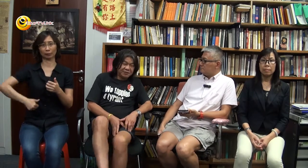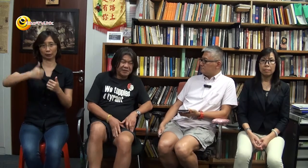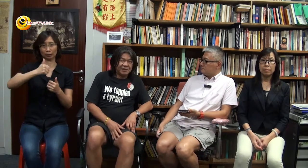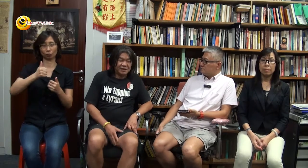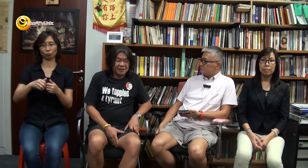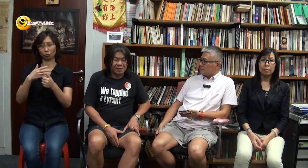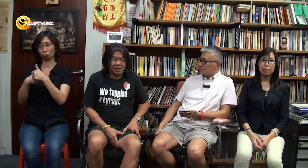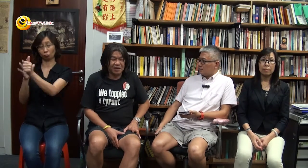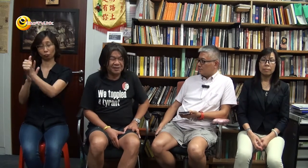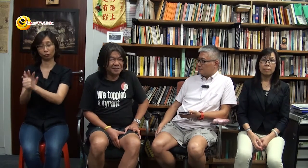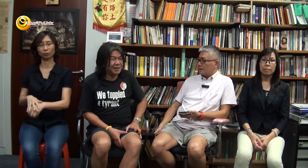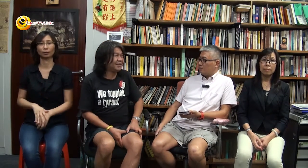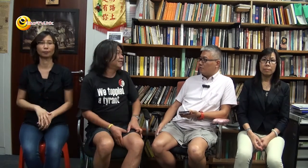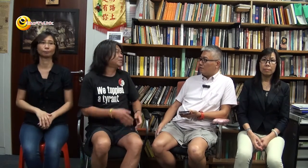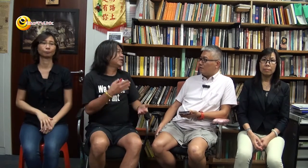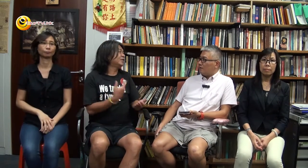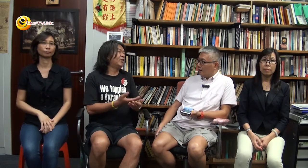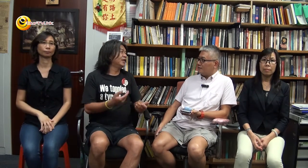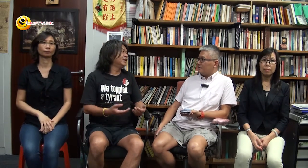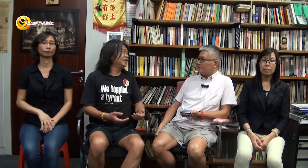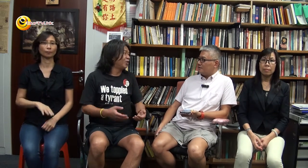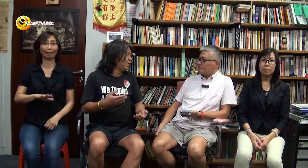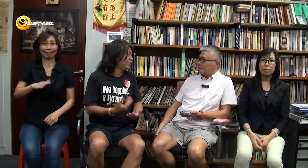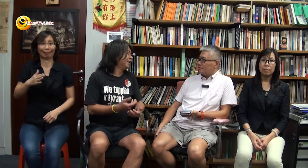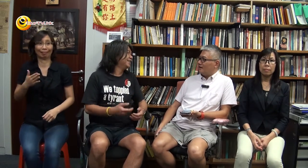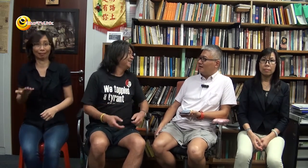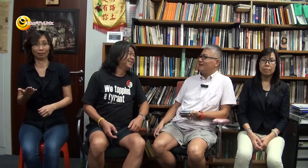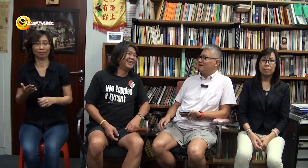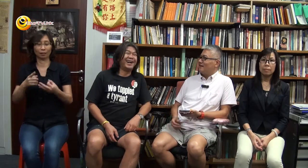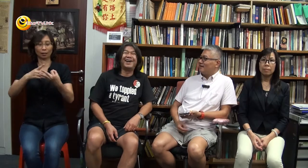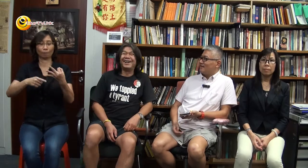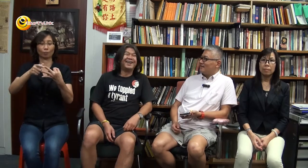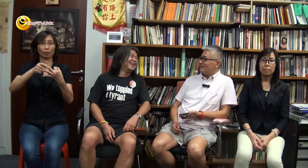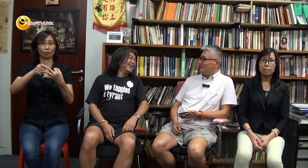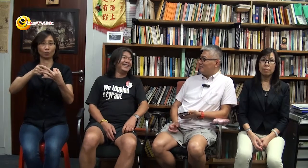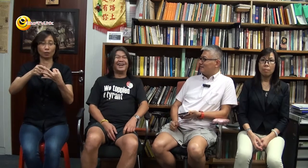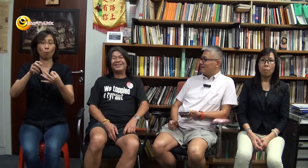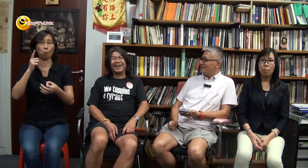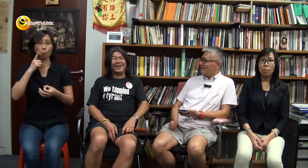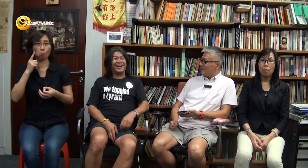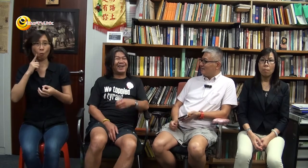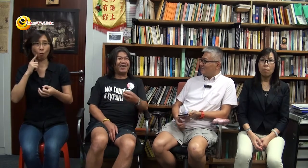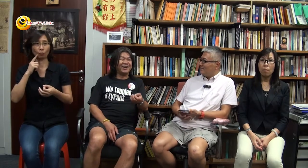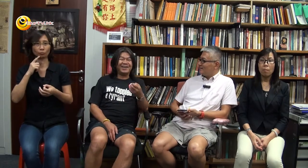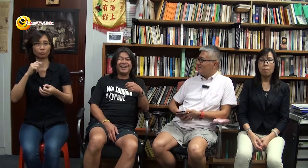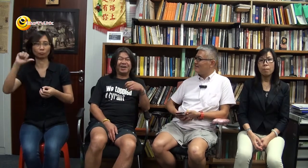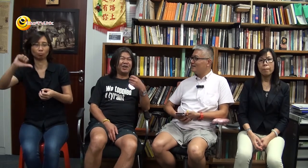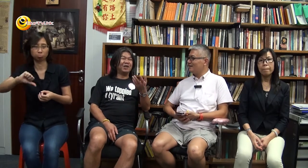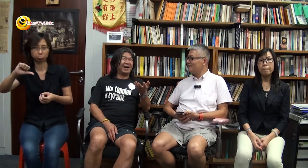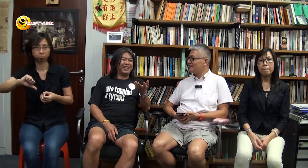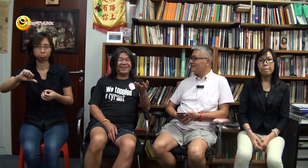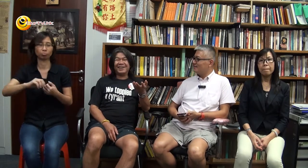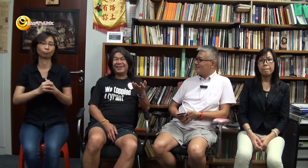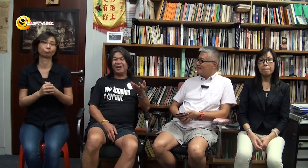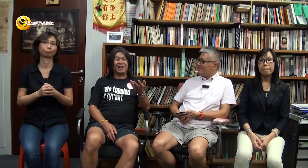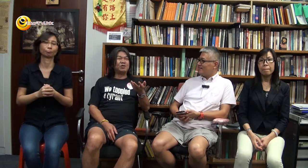嘅人。好啦， 咁啊結果， 唐英年又香埋， 真係香腰啦， 即係係啦，咁香喺度